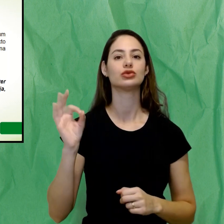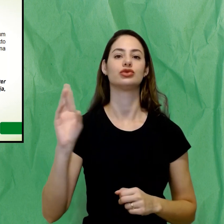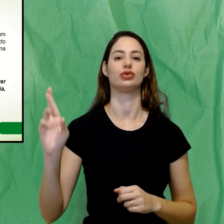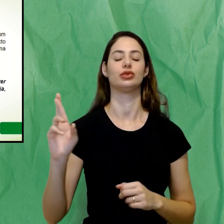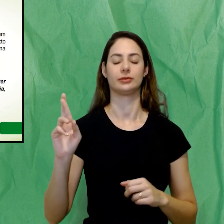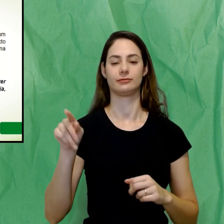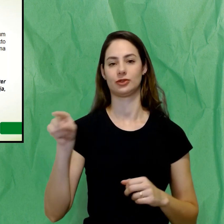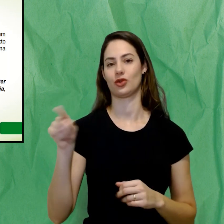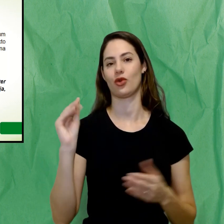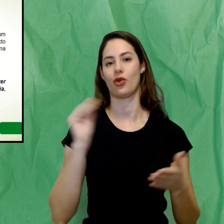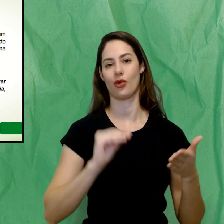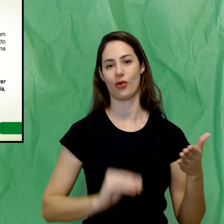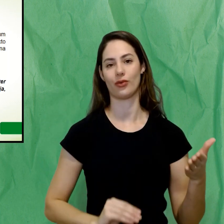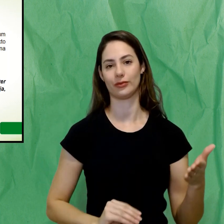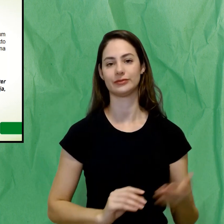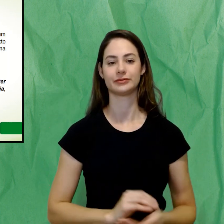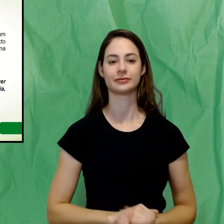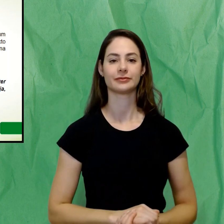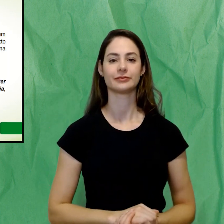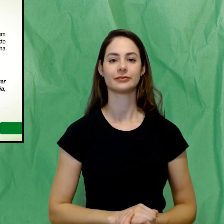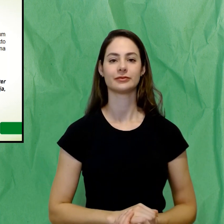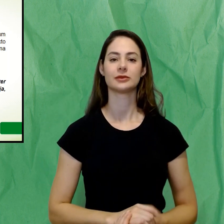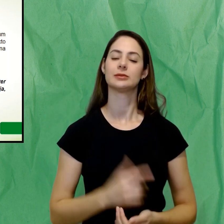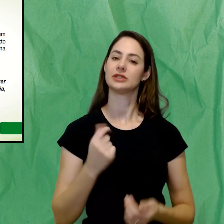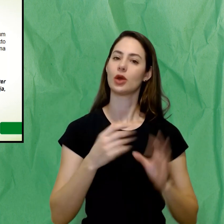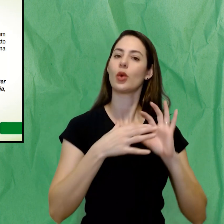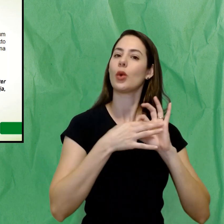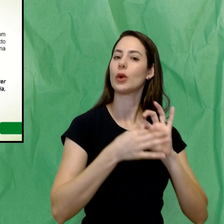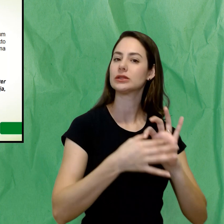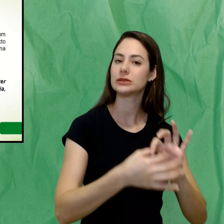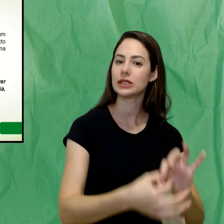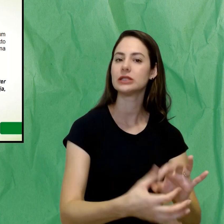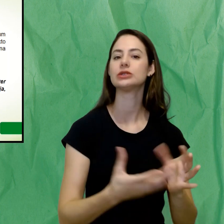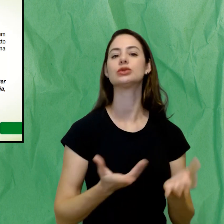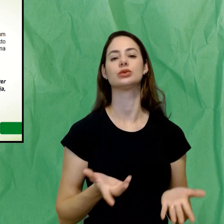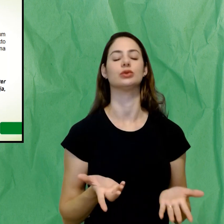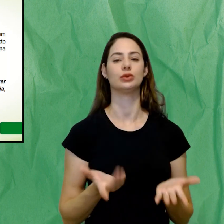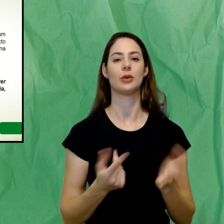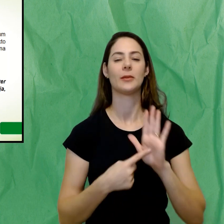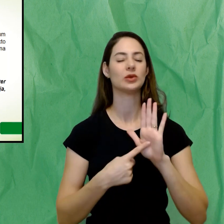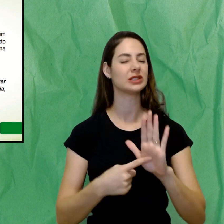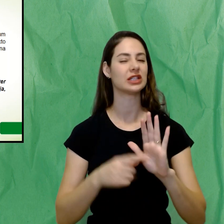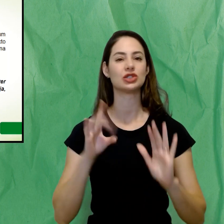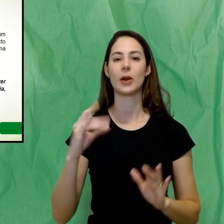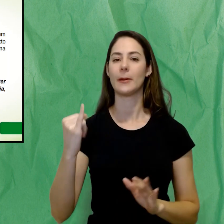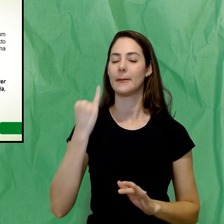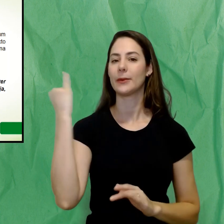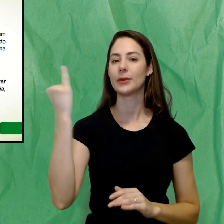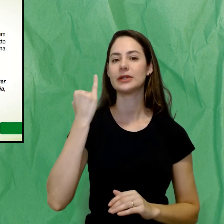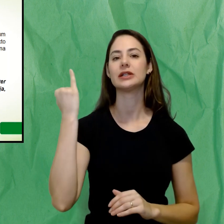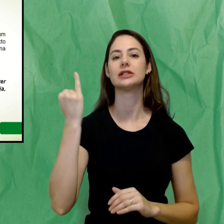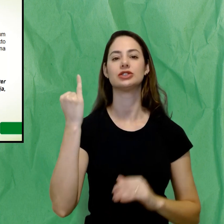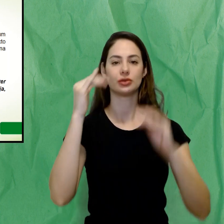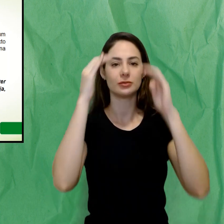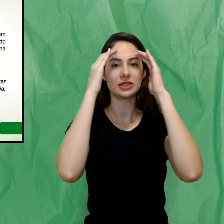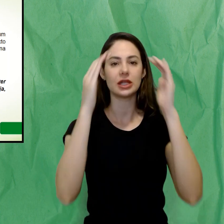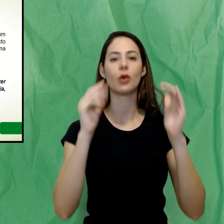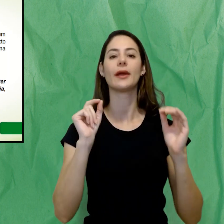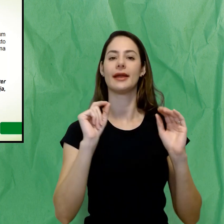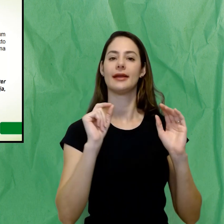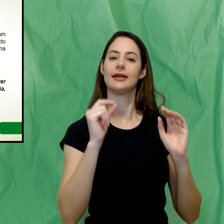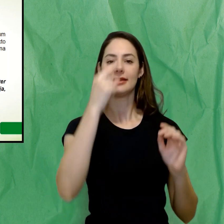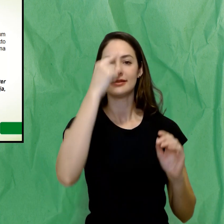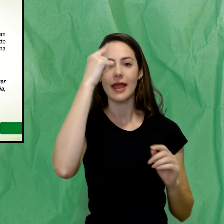autor, né? O texto ele precisa englobar o contexto da produção, mostrar o essencial, obedecendo uma hierarquia